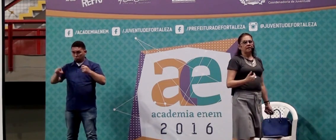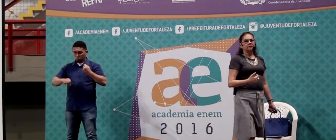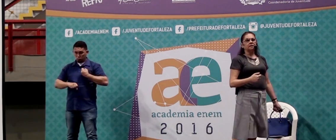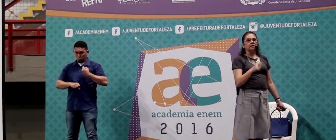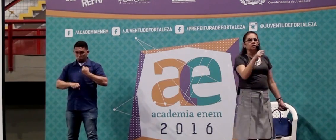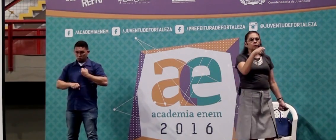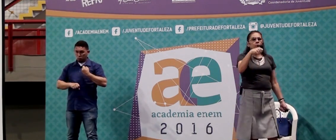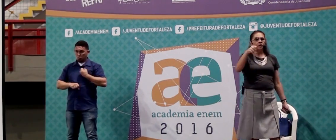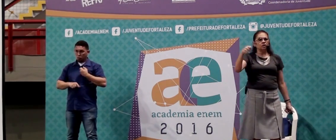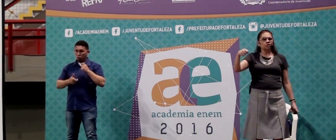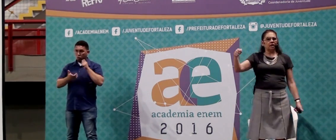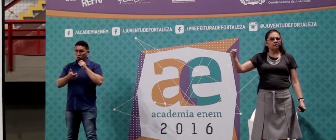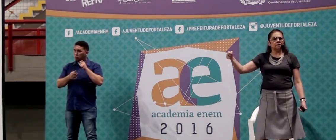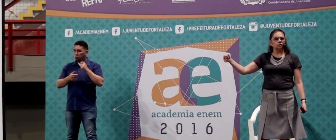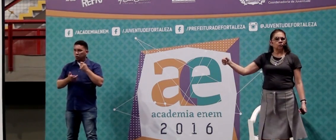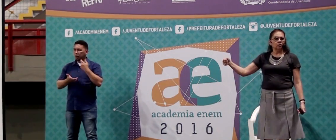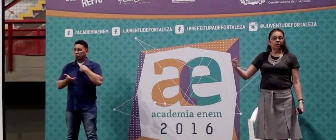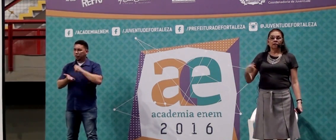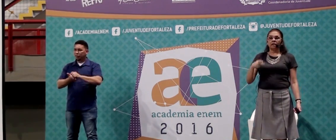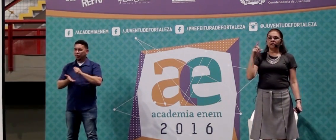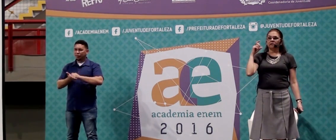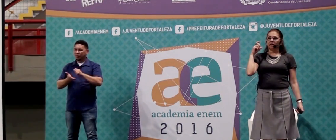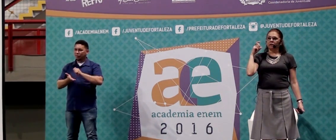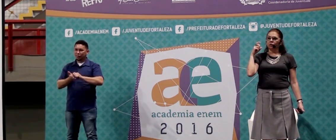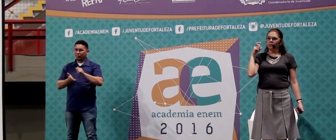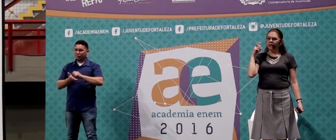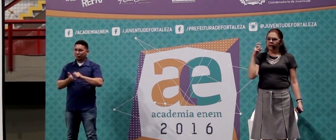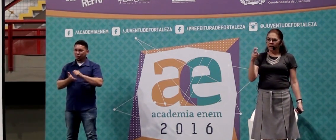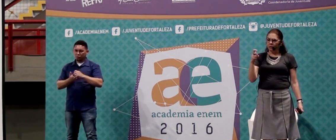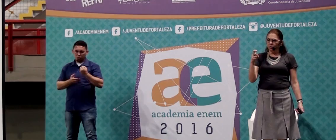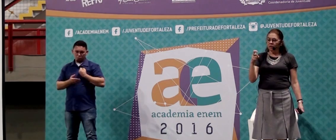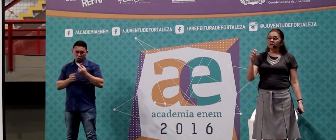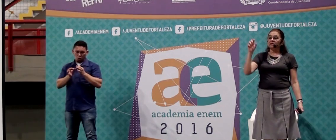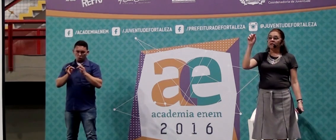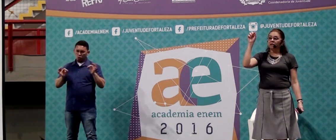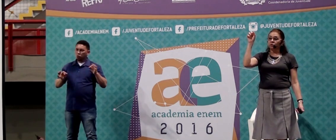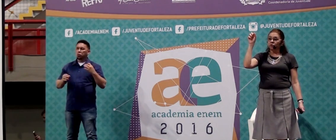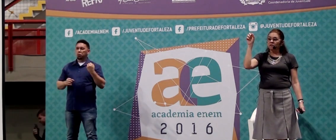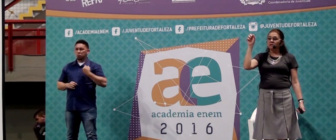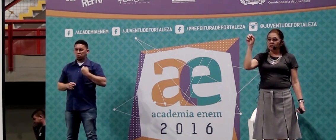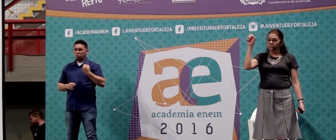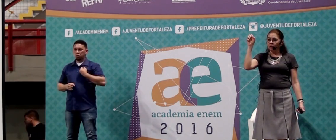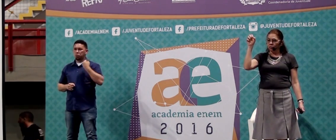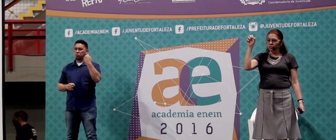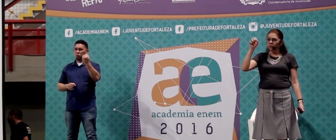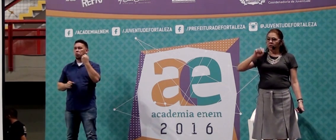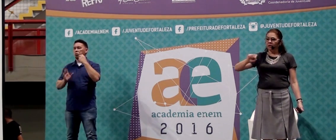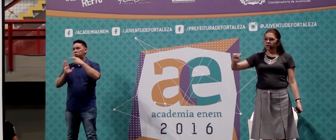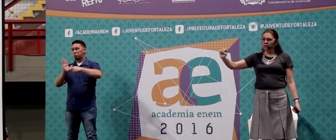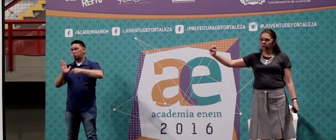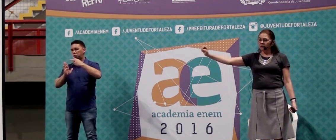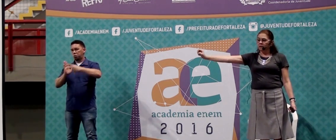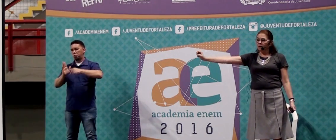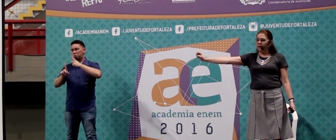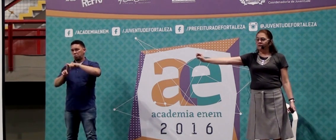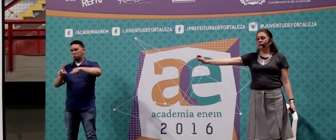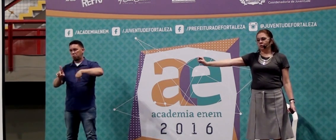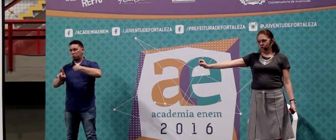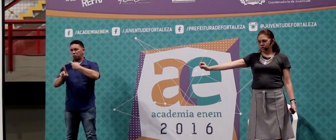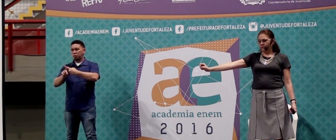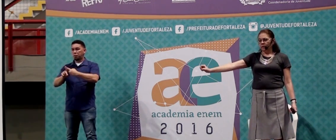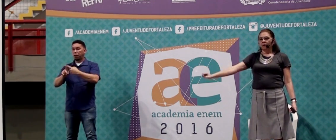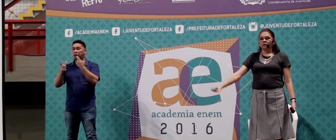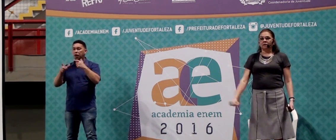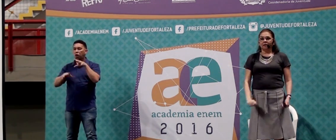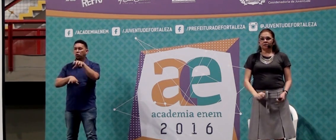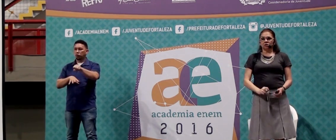pode ser escrito por extenso. Tem que ser numeral, seguido do símbolo e a